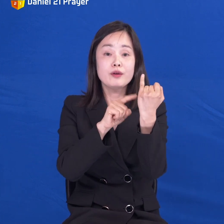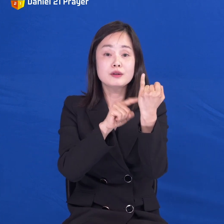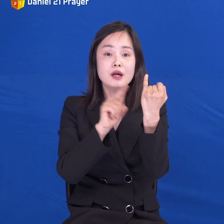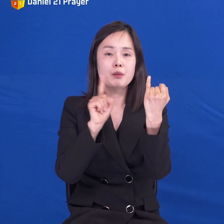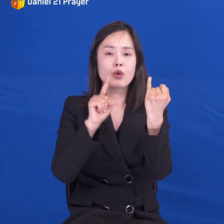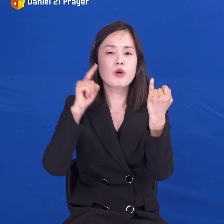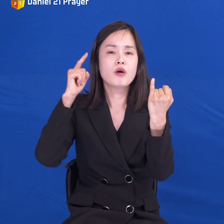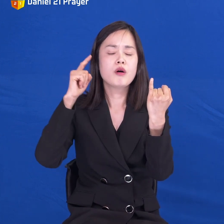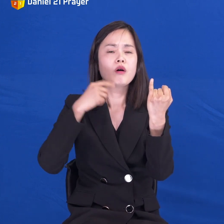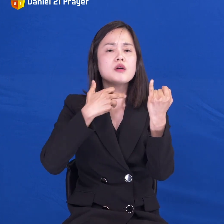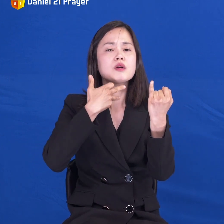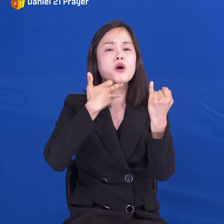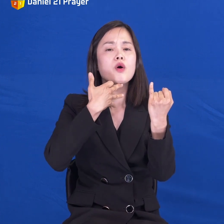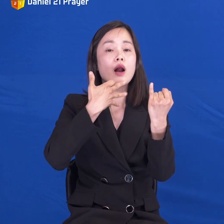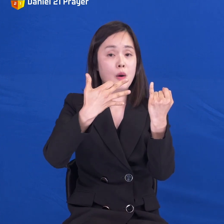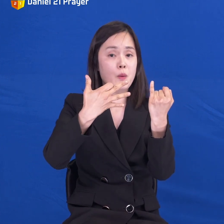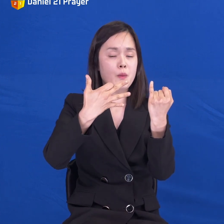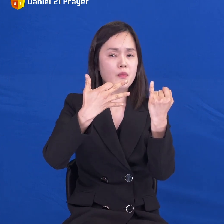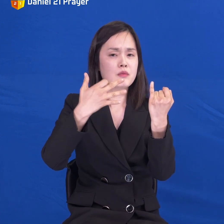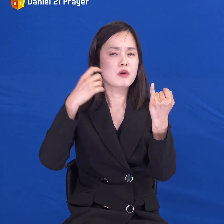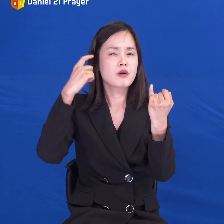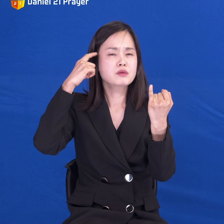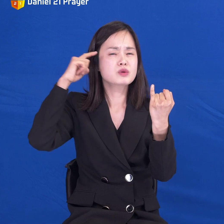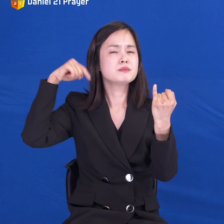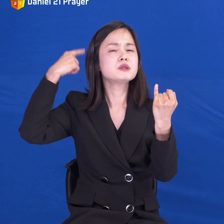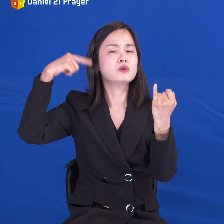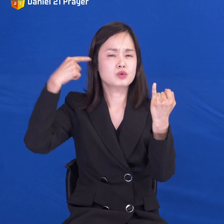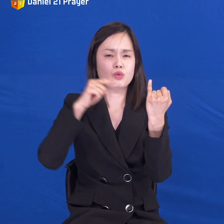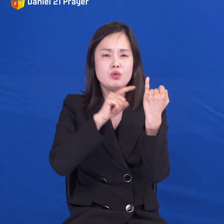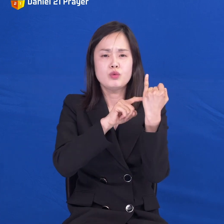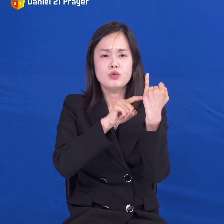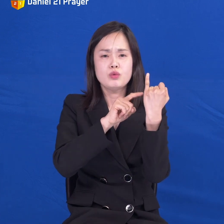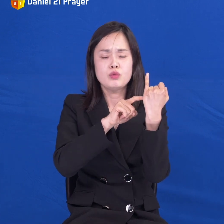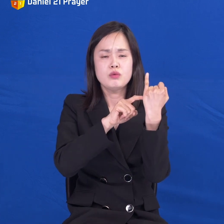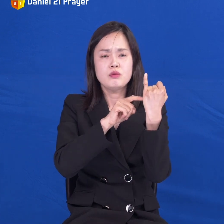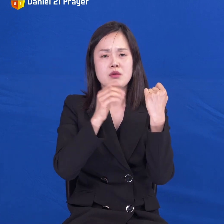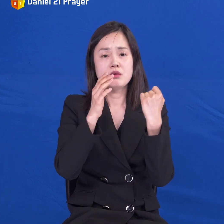19살인데 9년 동안 미쳤다는 거예요. 집에서 쫓겨나고